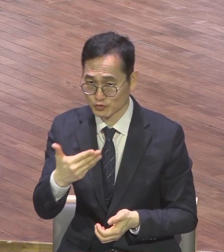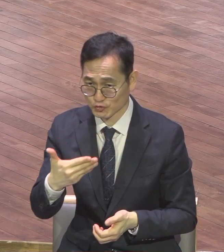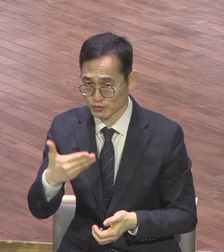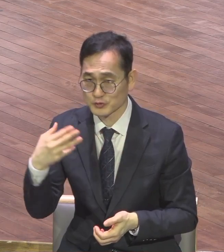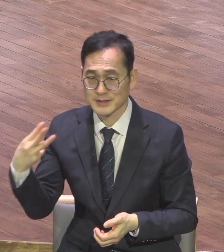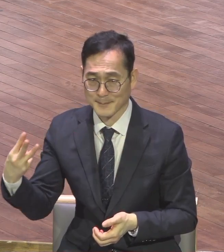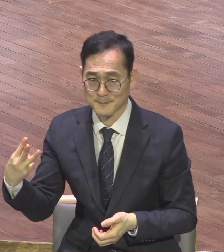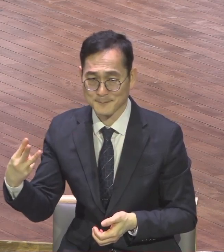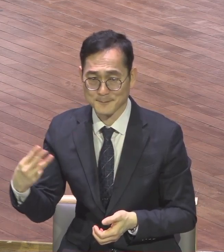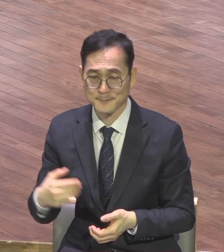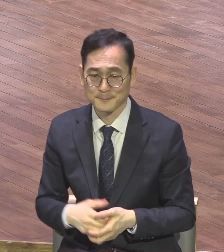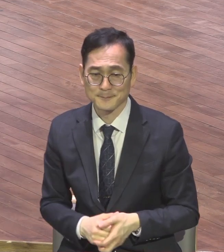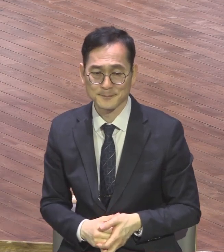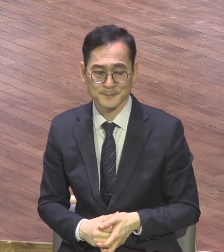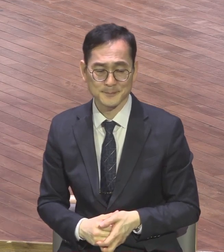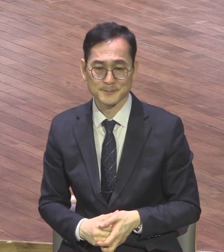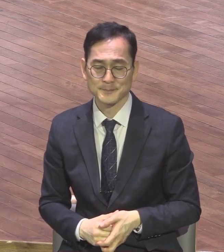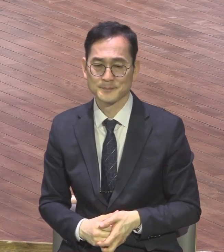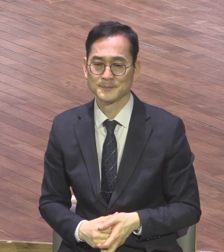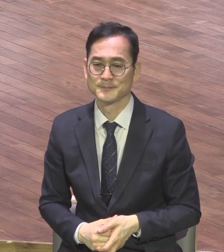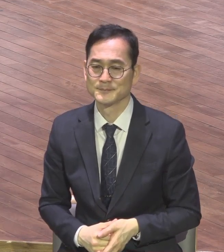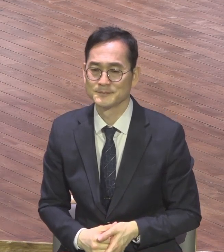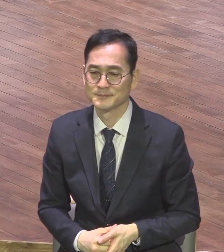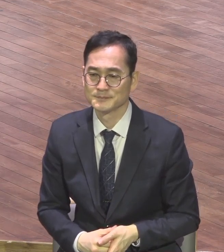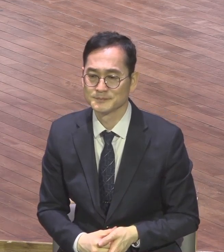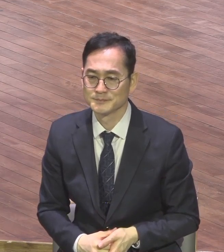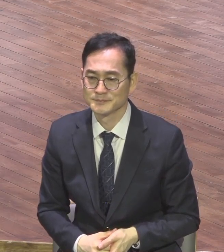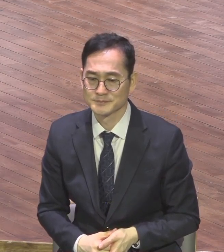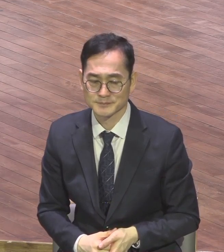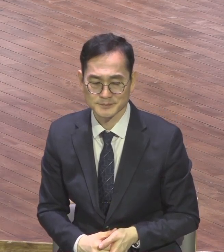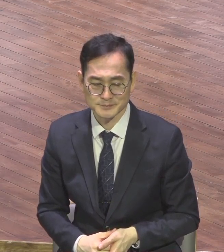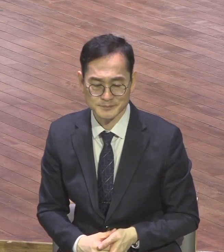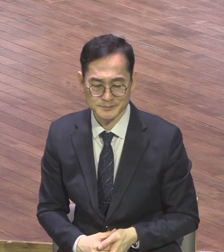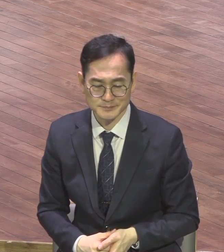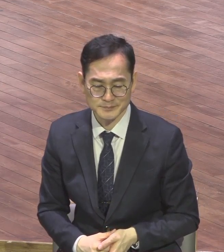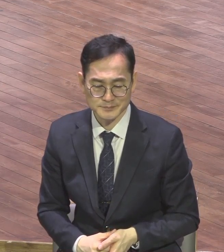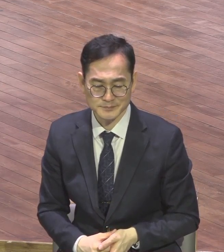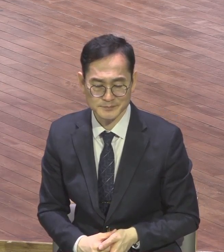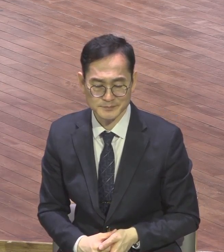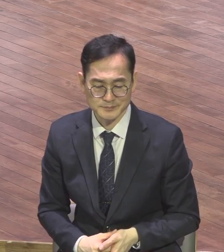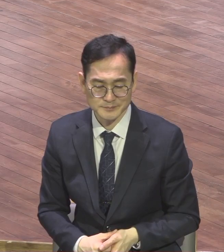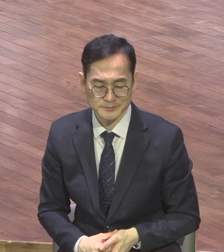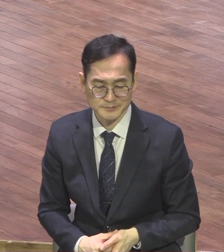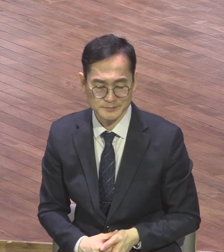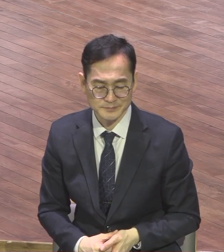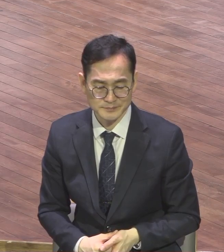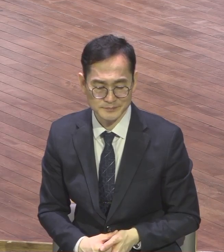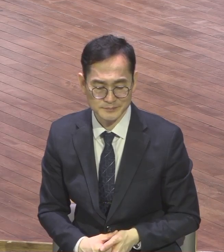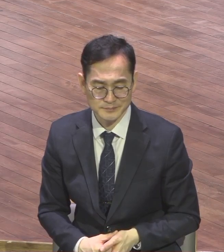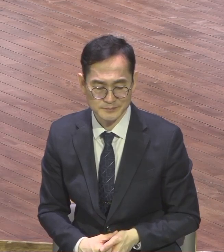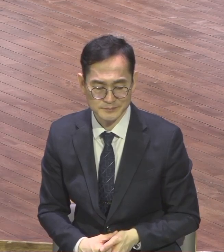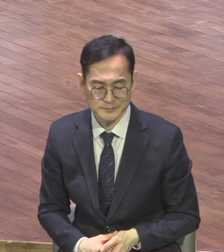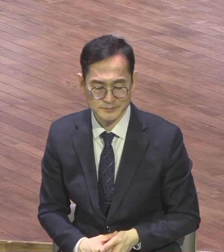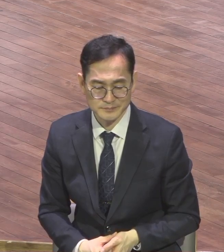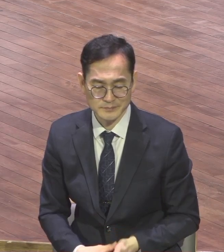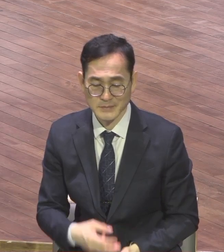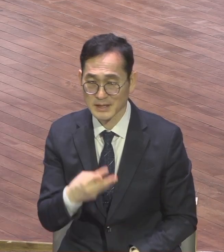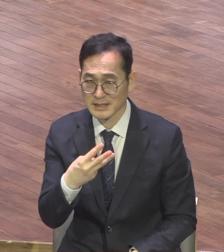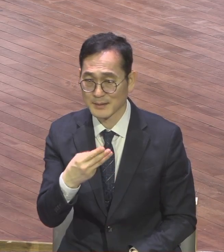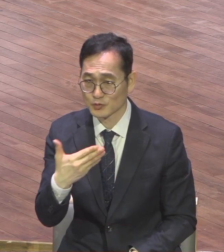다 해가지고 다 좋았습니다. 전부 다 인쇄해가지고 인쇄가 다 돌려줬습니다. 저도 이걸 딱 성경과 다 가지고 있어요.